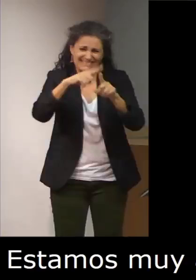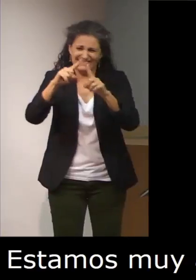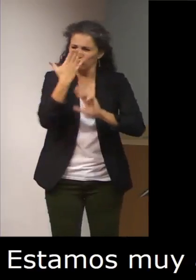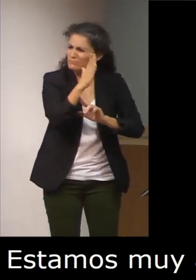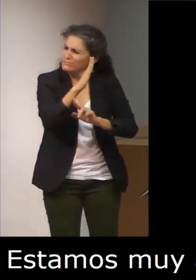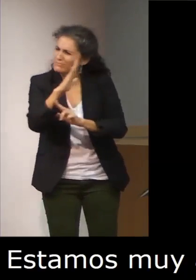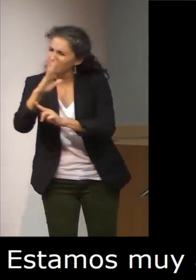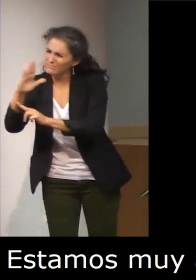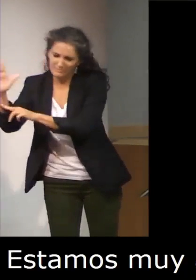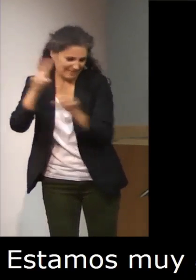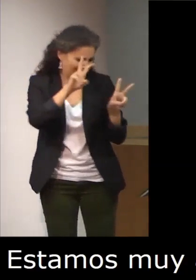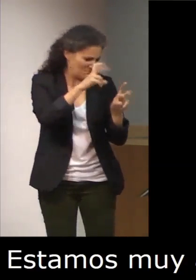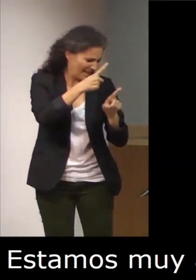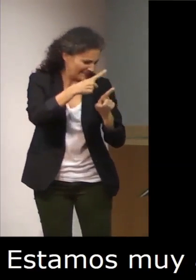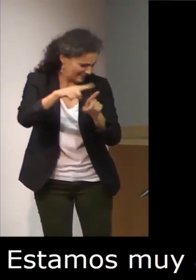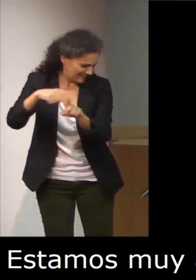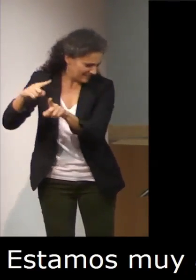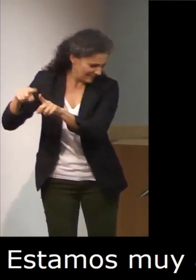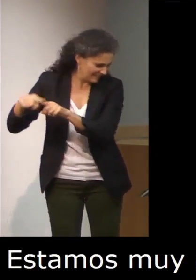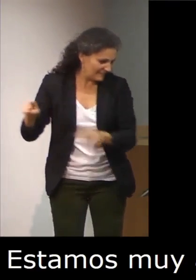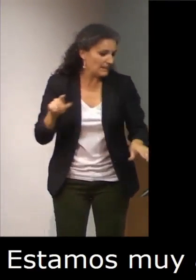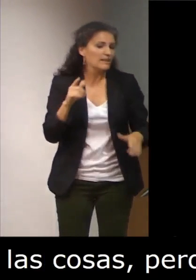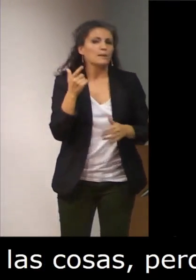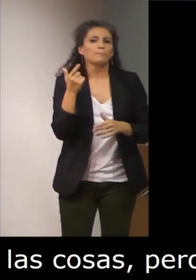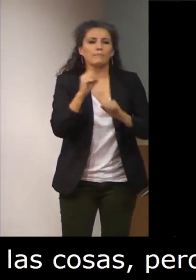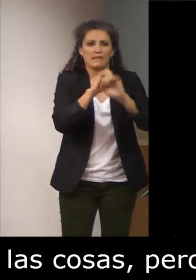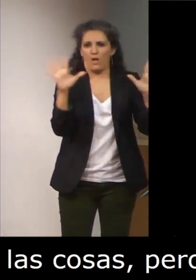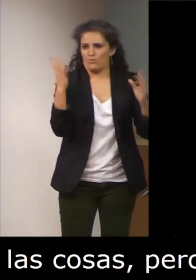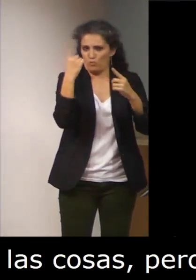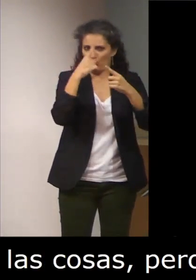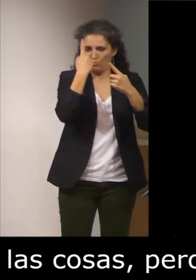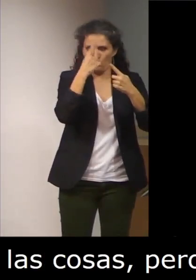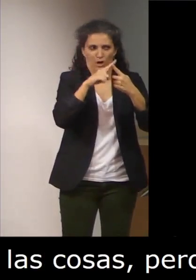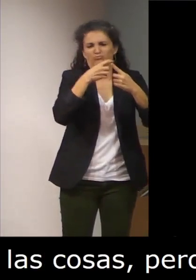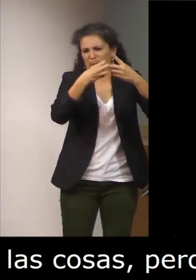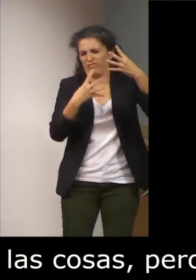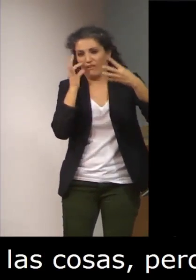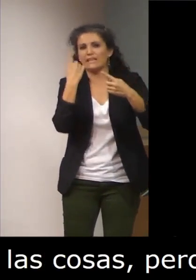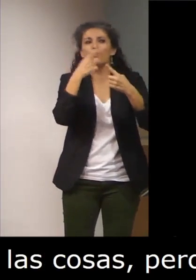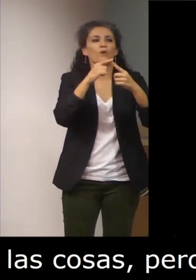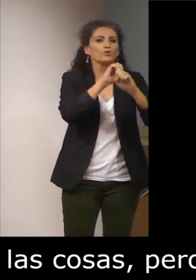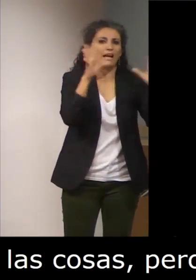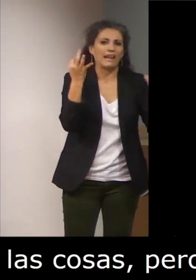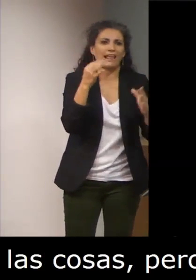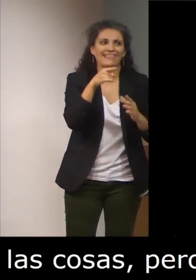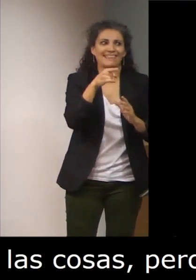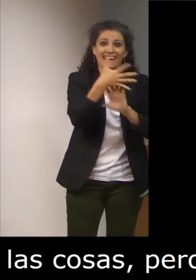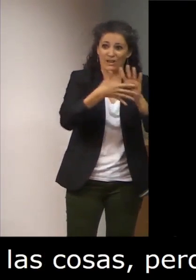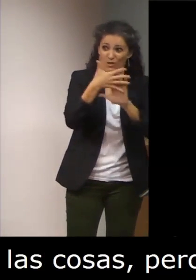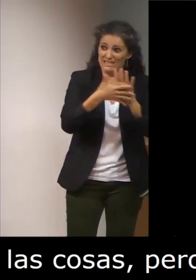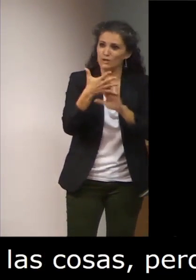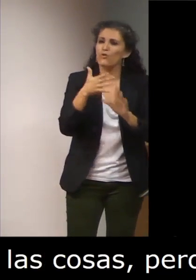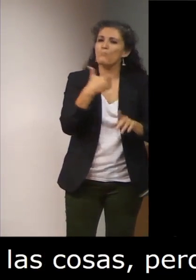respuestas además las diferentes presentaciones que ha habido nos nos deja claro